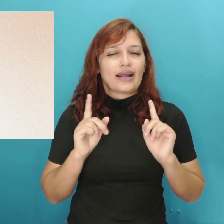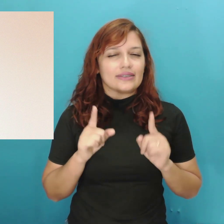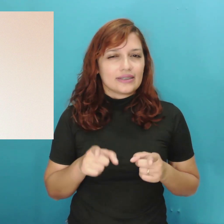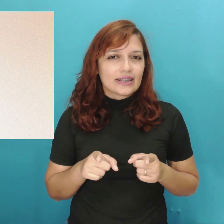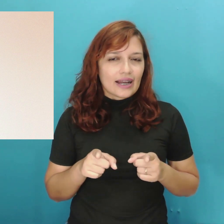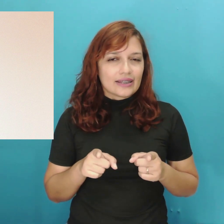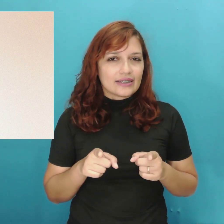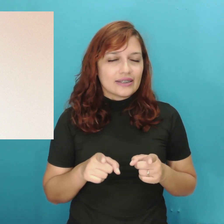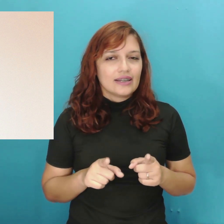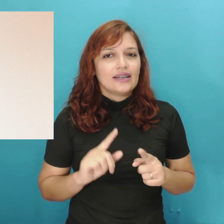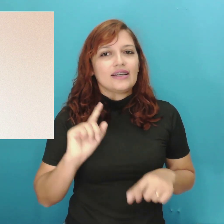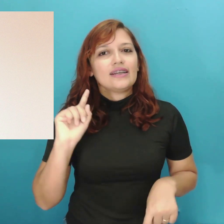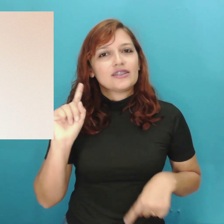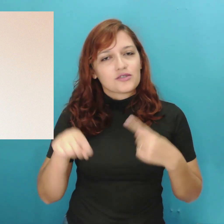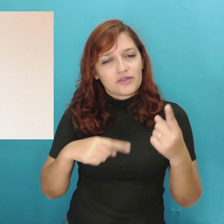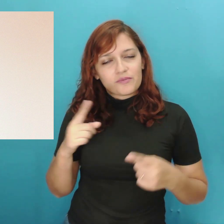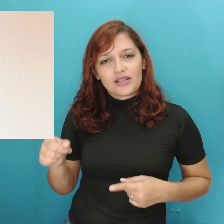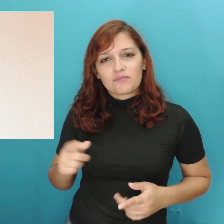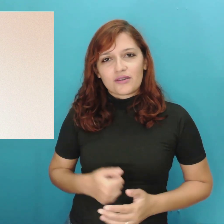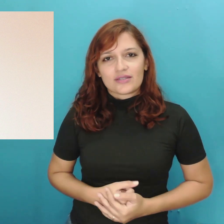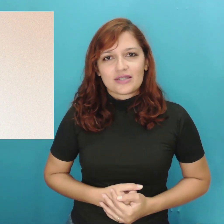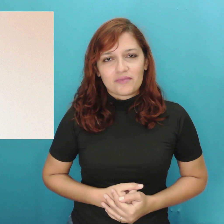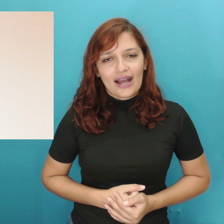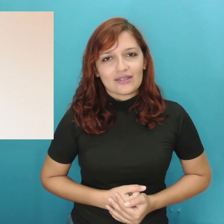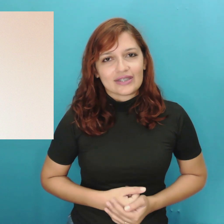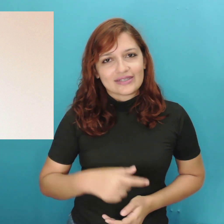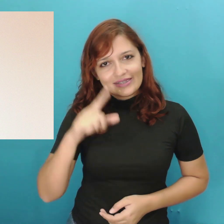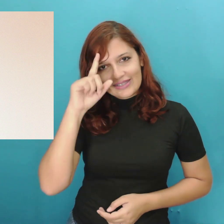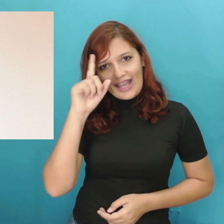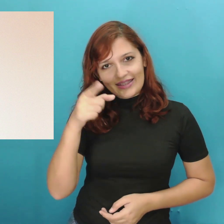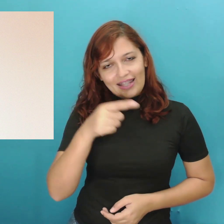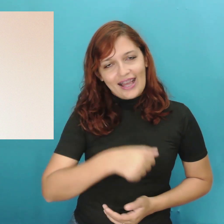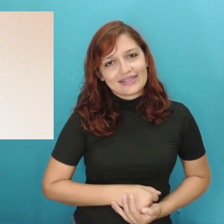Pratica aí e nos vemos na próxima aula. Até lá!